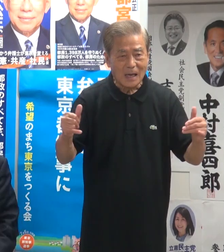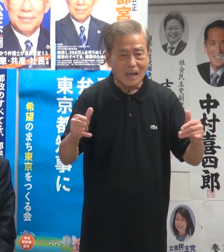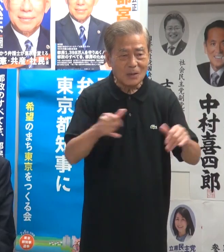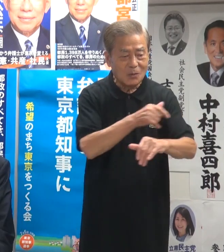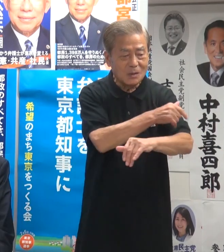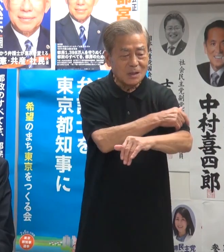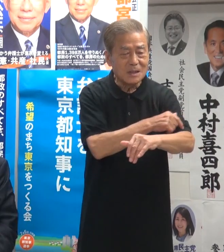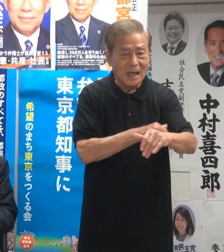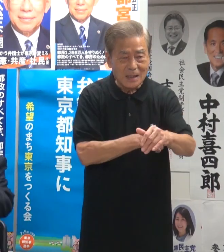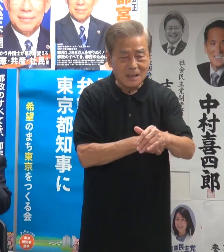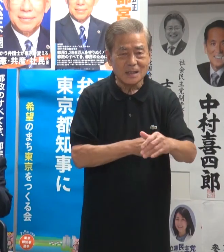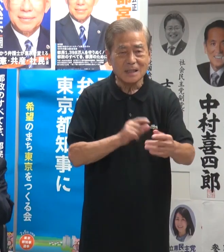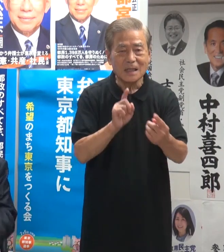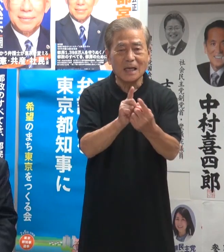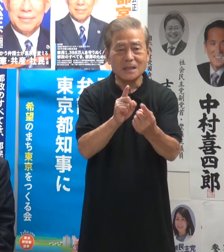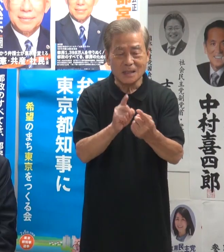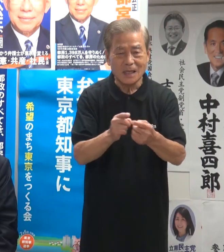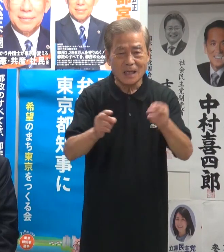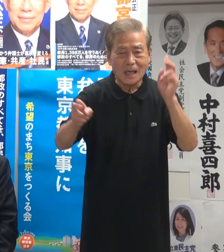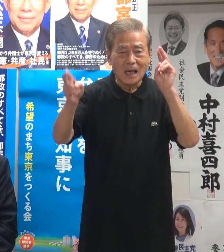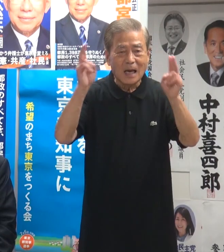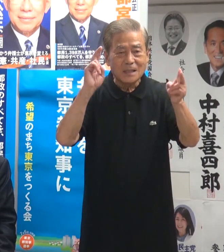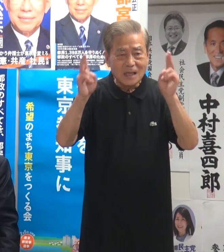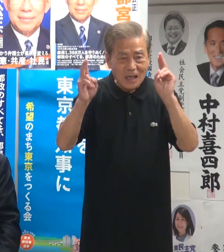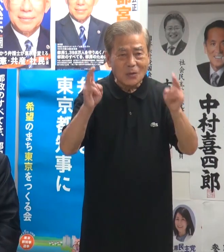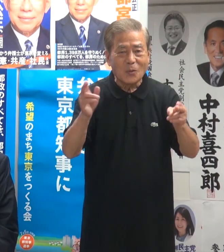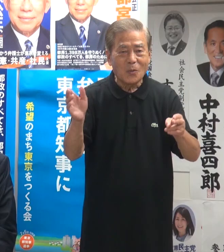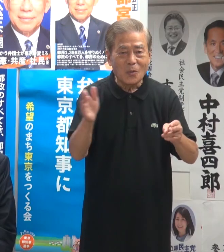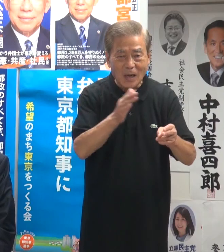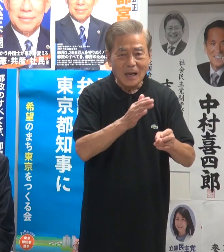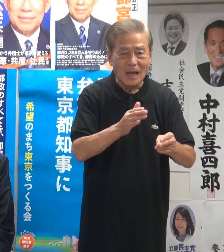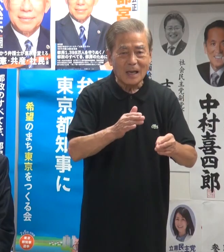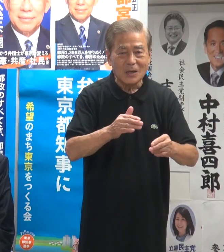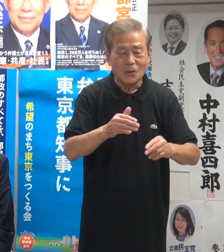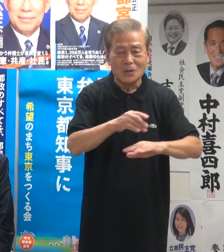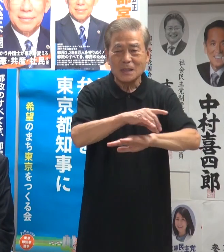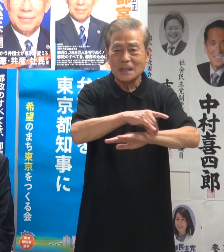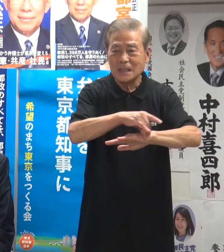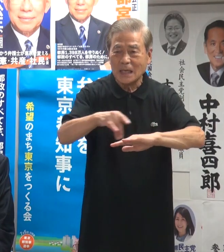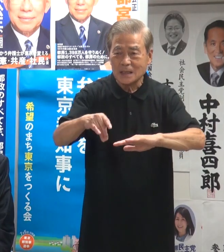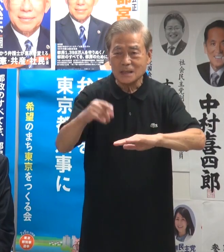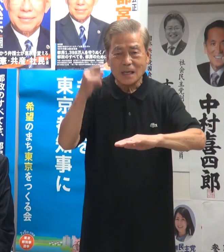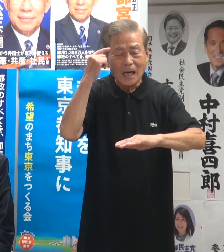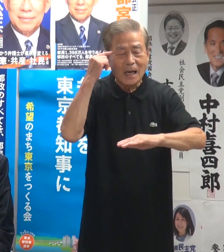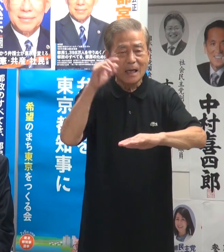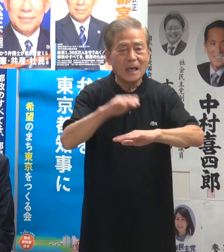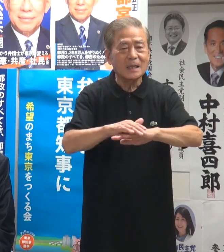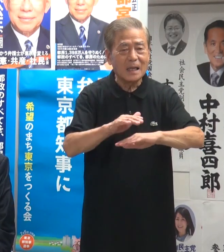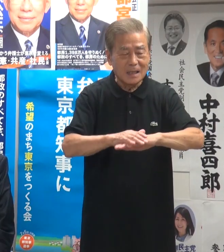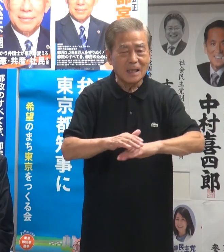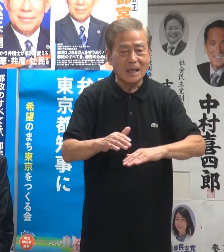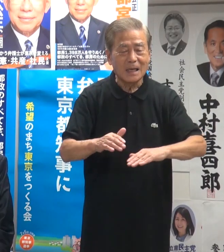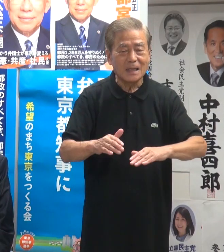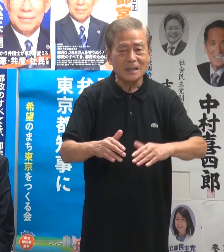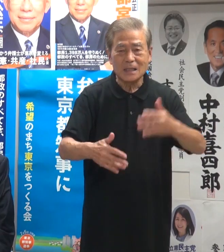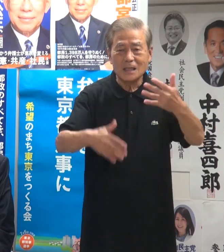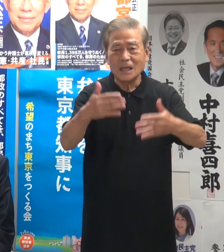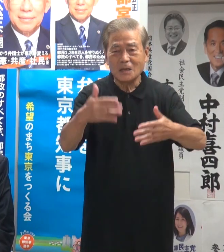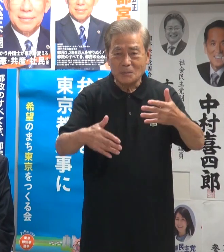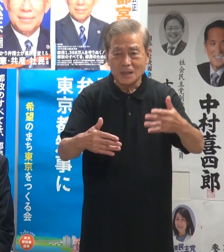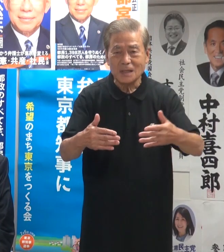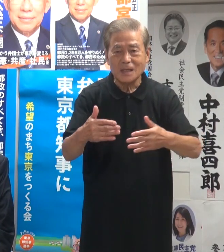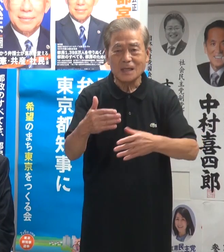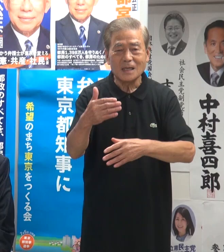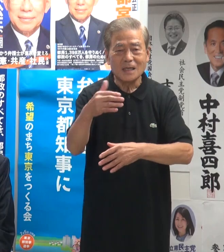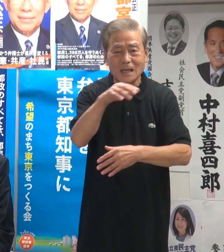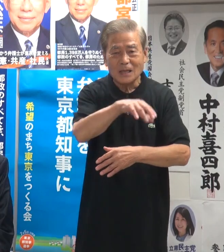そういう会社の方に影響するか分かりませんけど、 全体としてそういう問題があるということはぜひ認